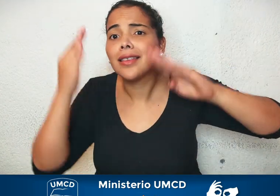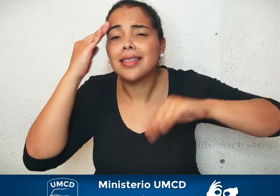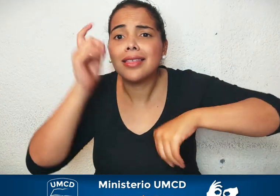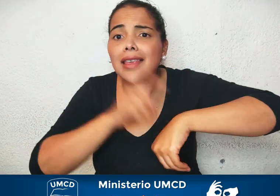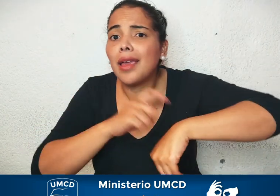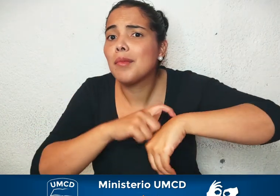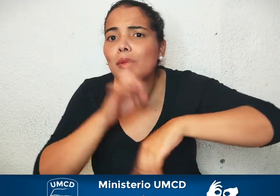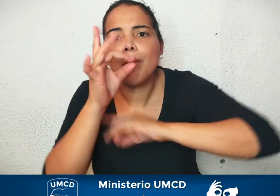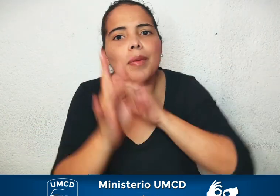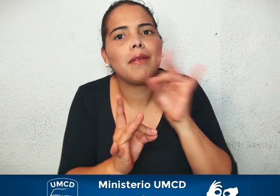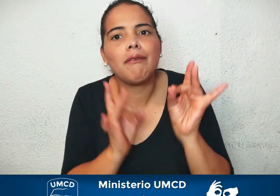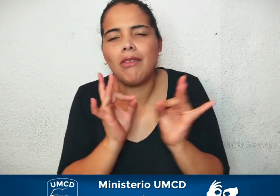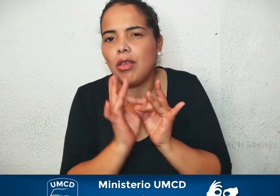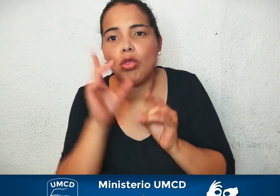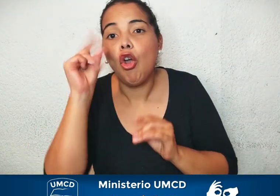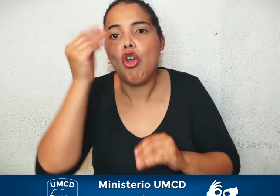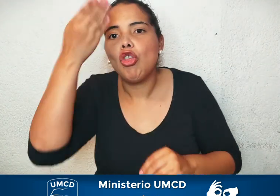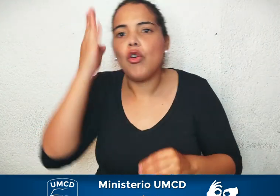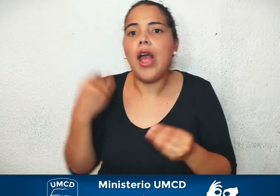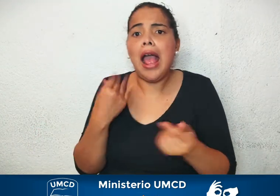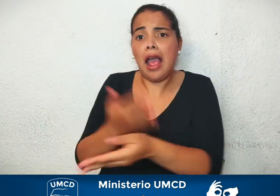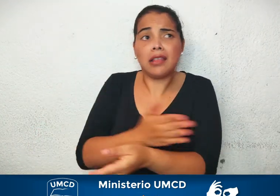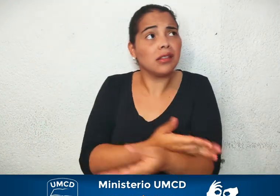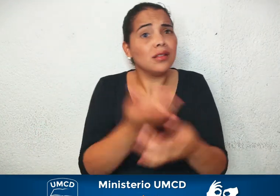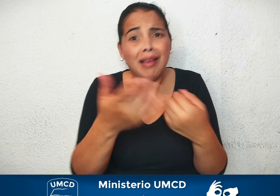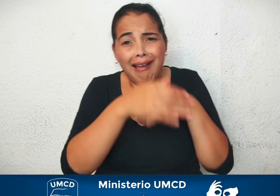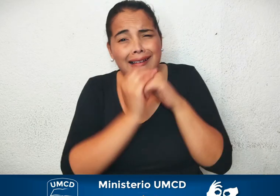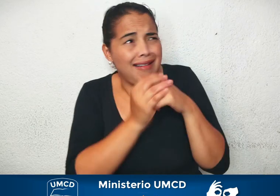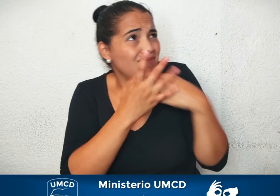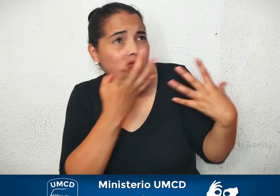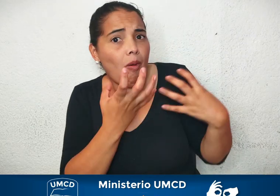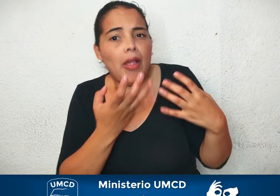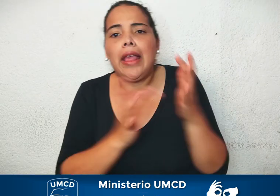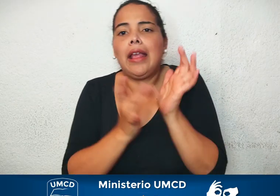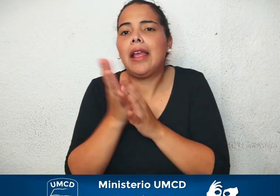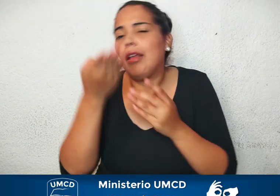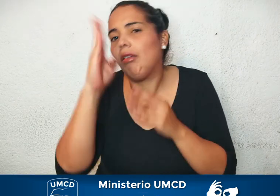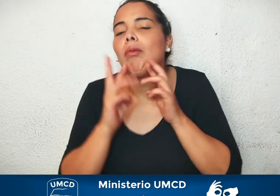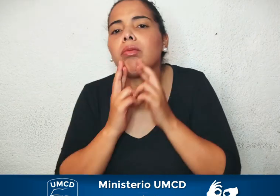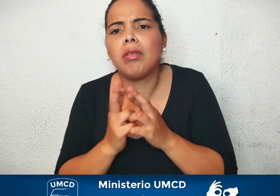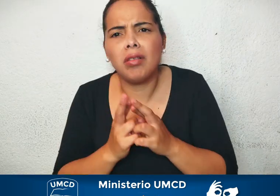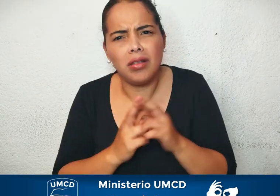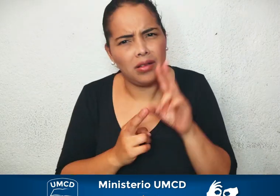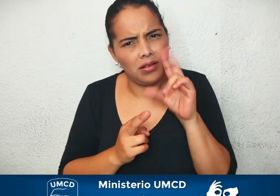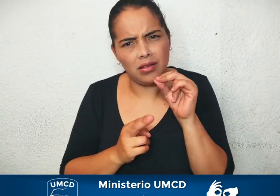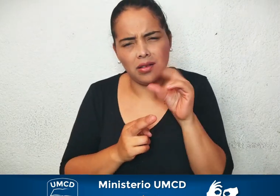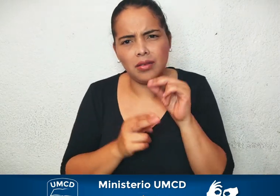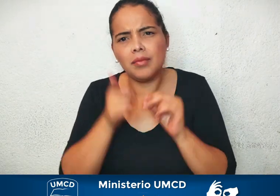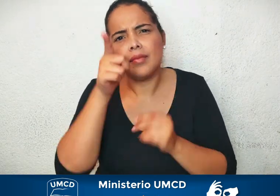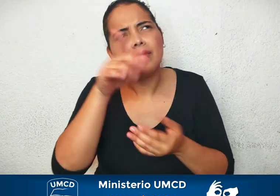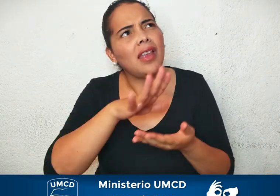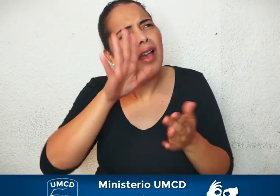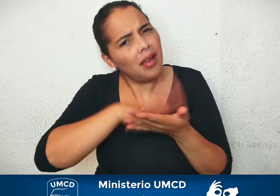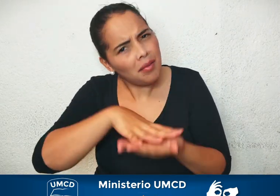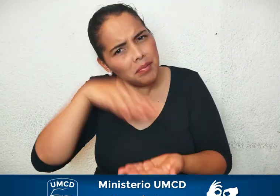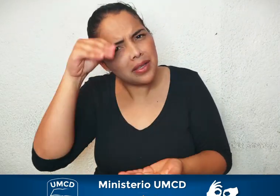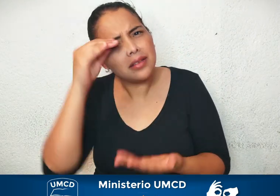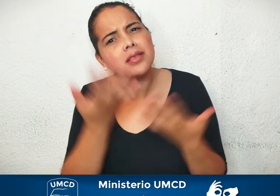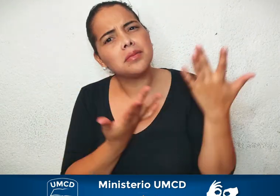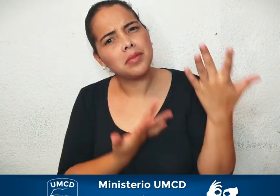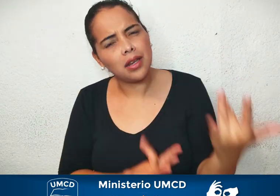retarda la venida de Cristo, la promesa dada, como algunos piensan que está